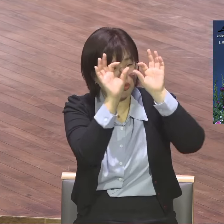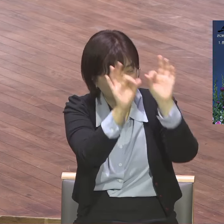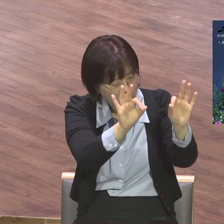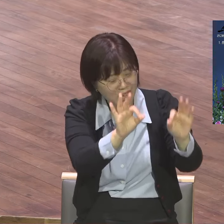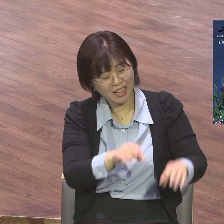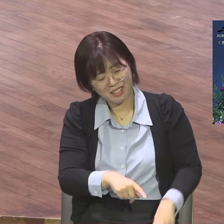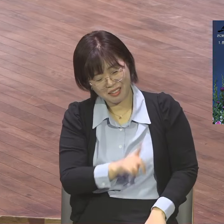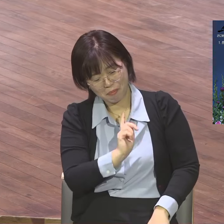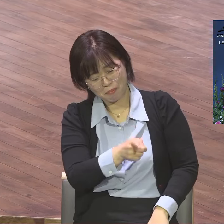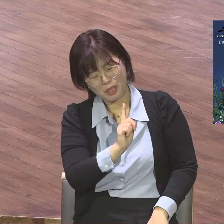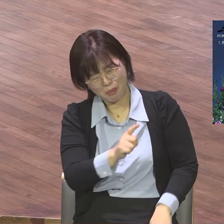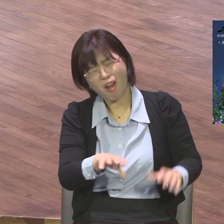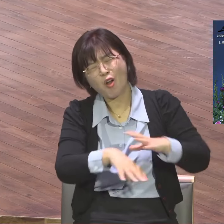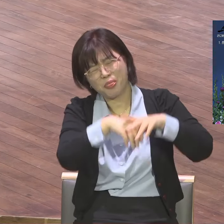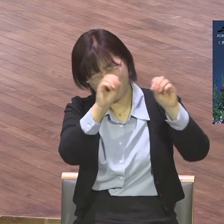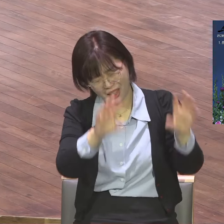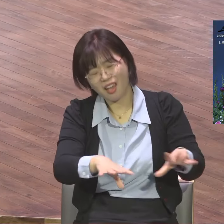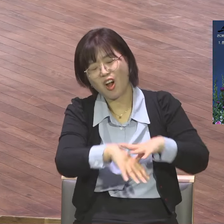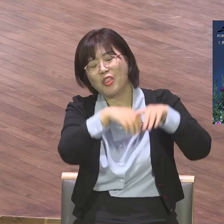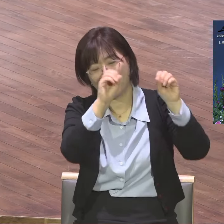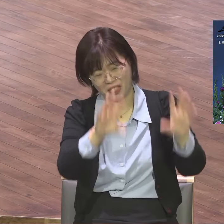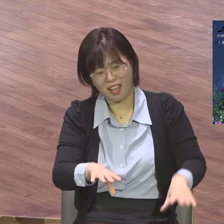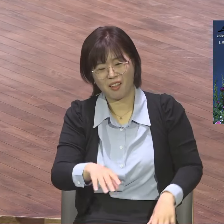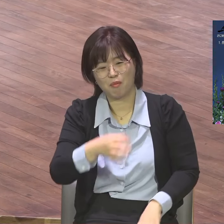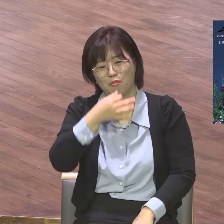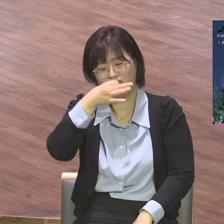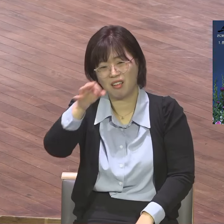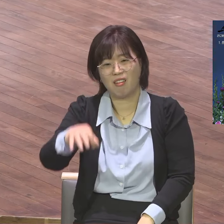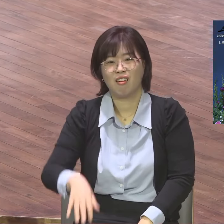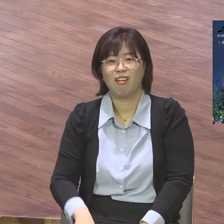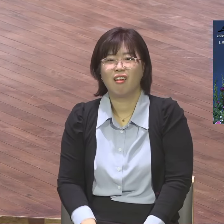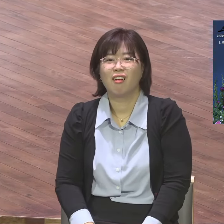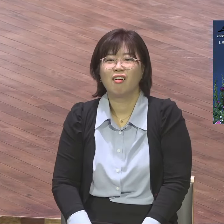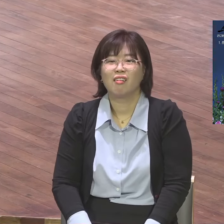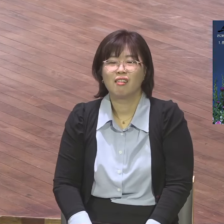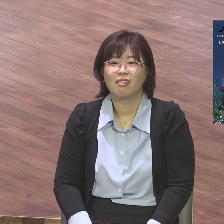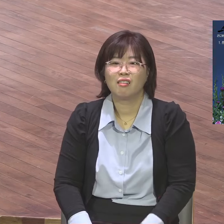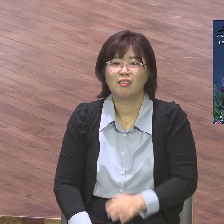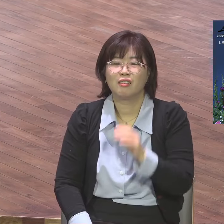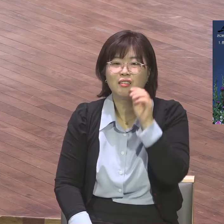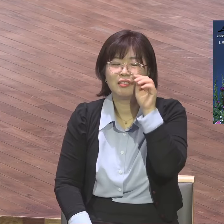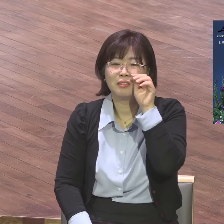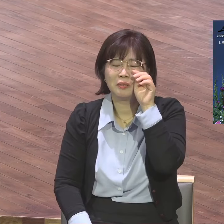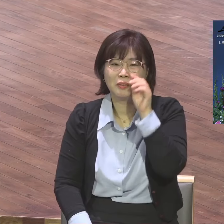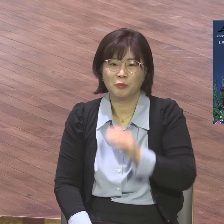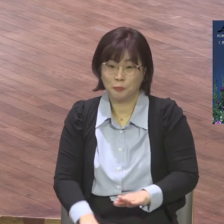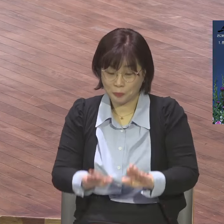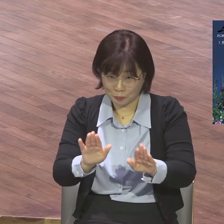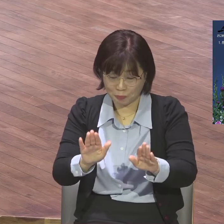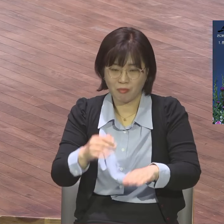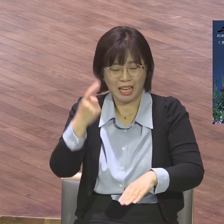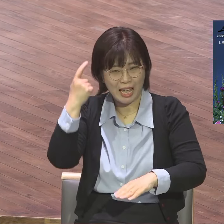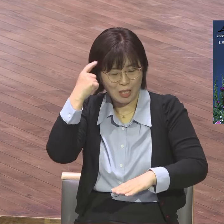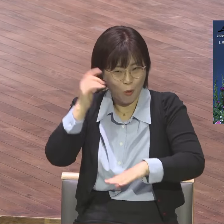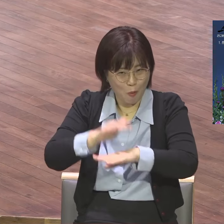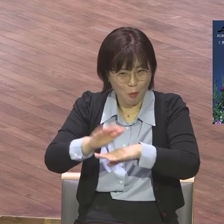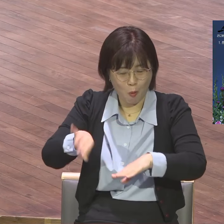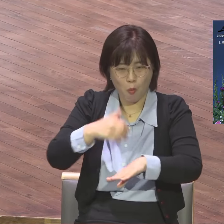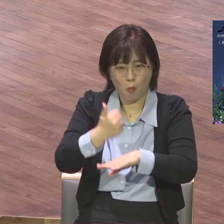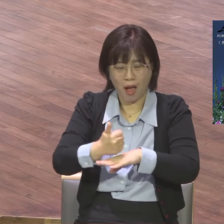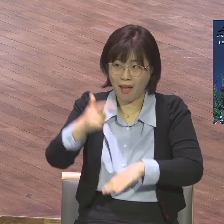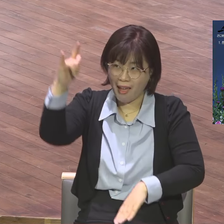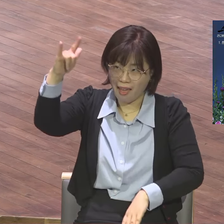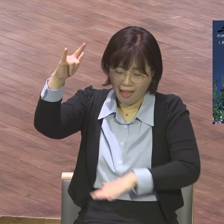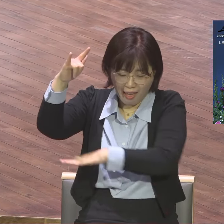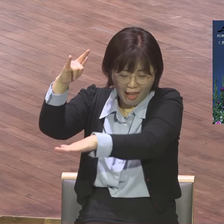지면을 할애하면서 헛된 것을 말한 이유가 뭐냐? 해 아래의 이 삶,